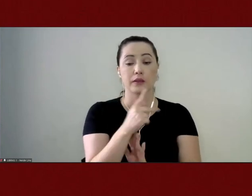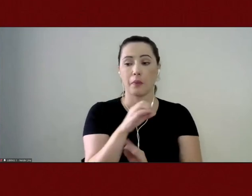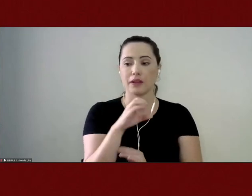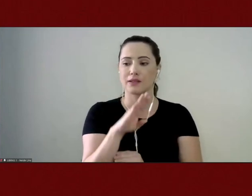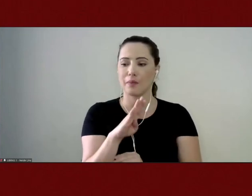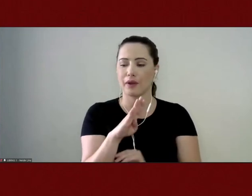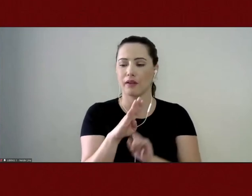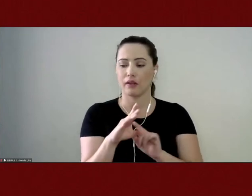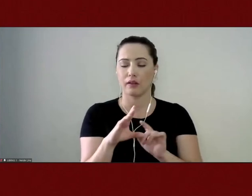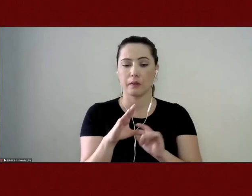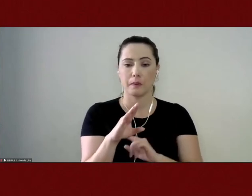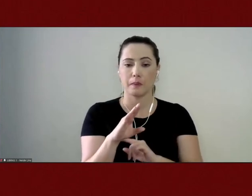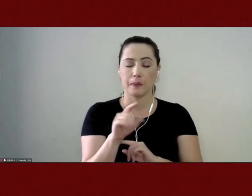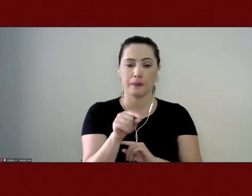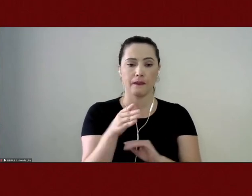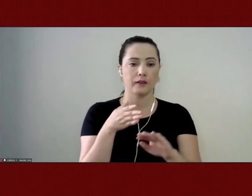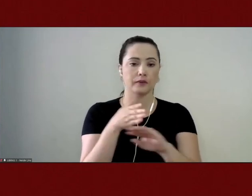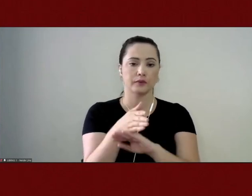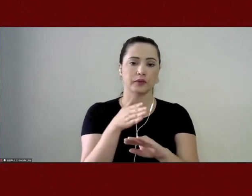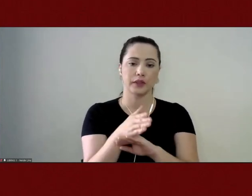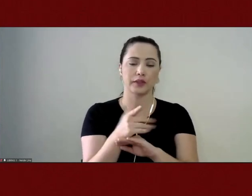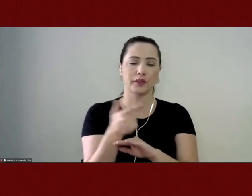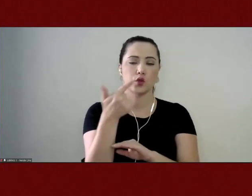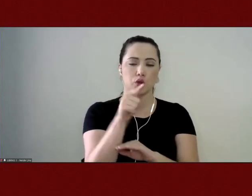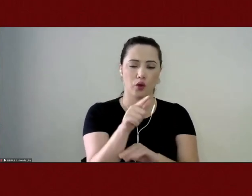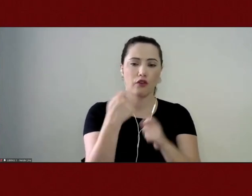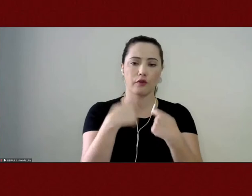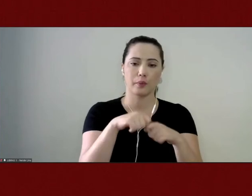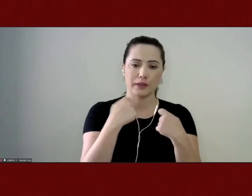novamente entra na ilegalidade.